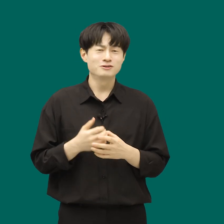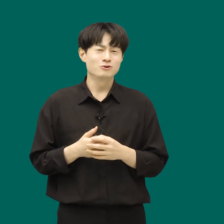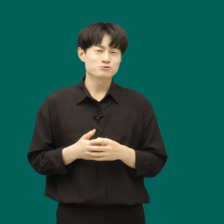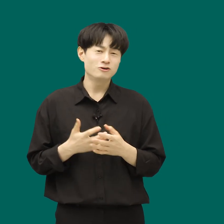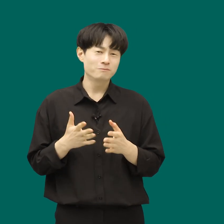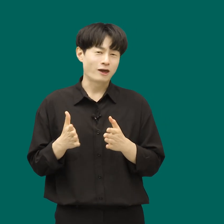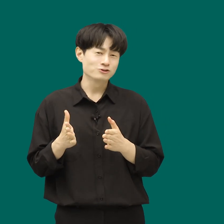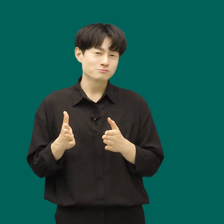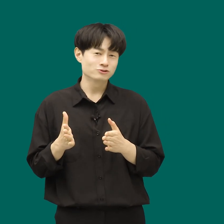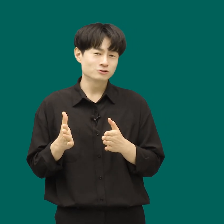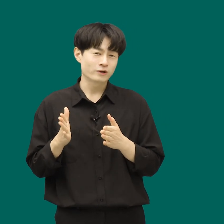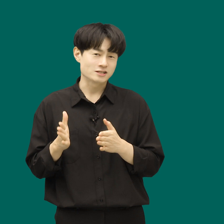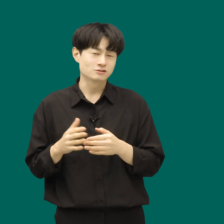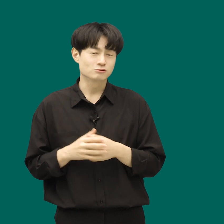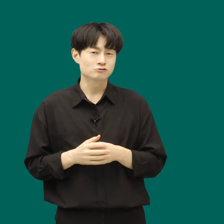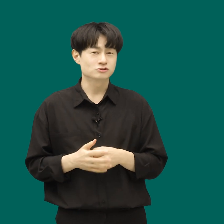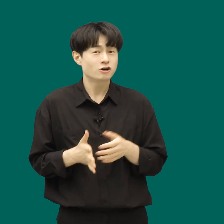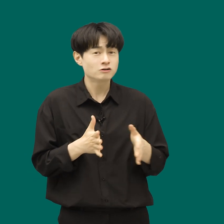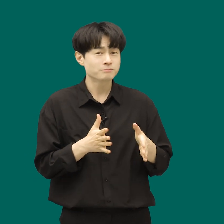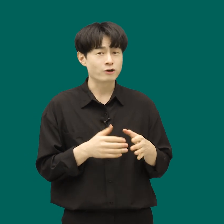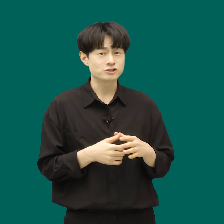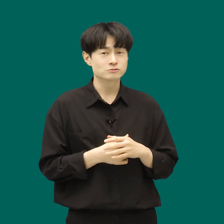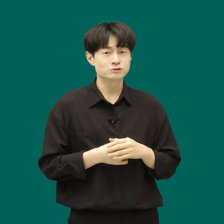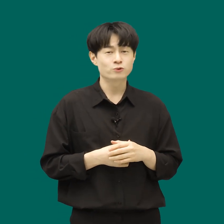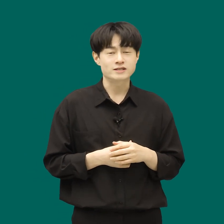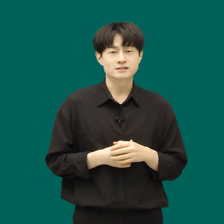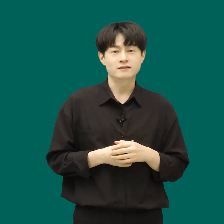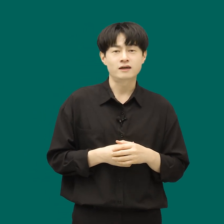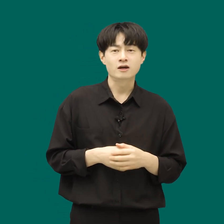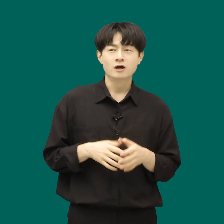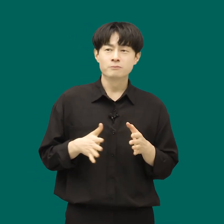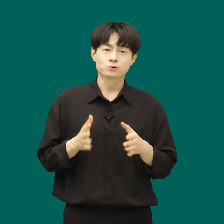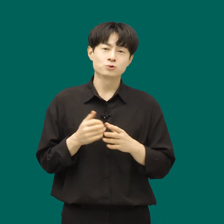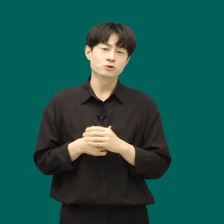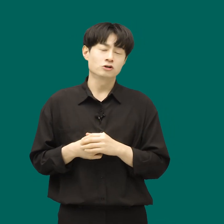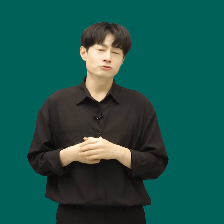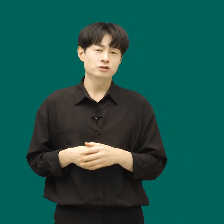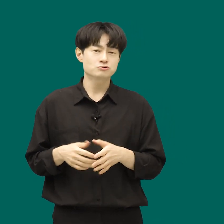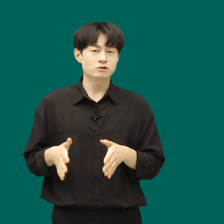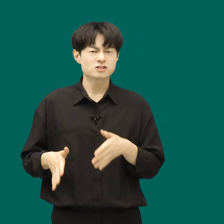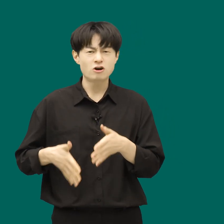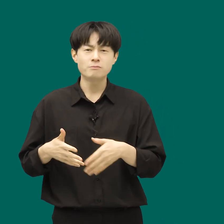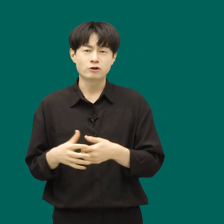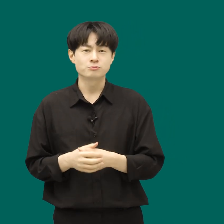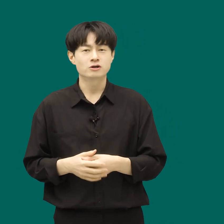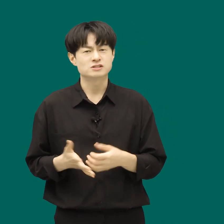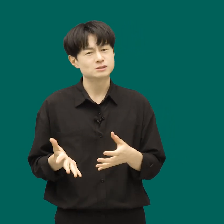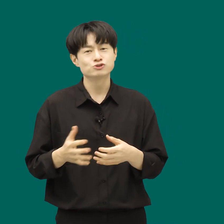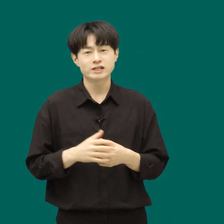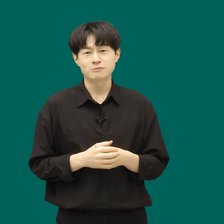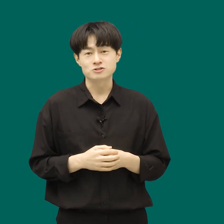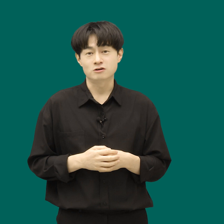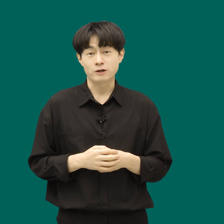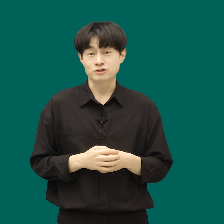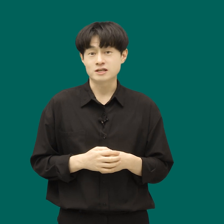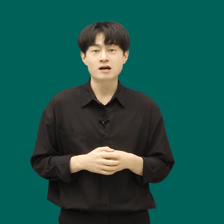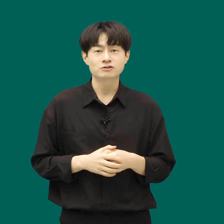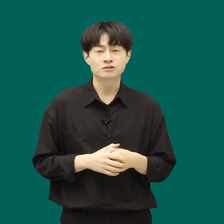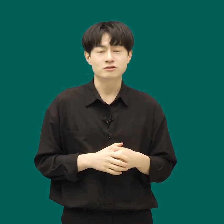뭐 수어 배우신 분들도 계실 거고 처음 배우시는 분들도 계실 텐데 보통 여러분들이 수어를 처음 배우면 지문자를 먼저 배우기 시작하거든요.